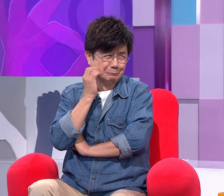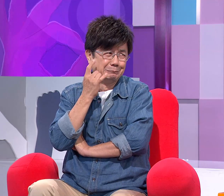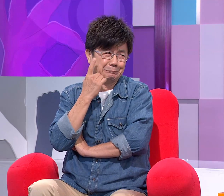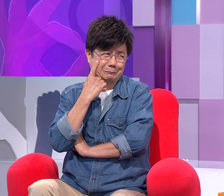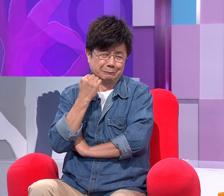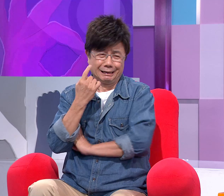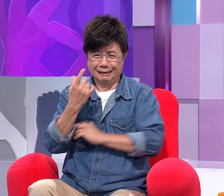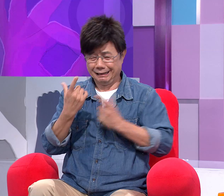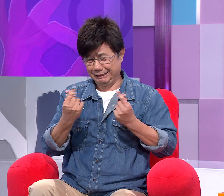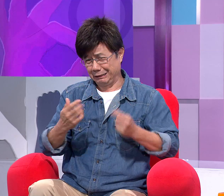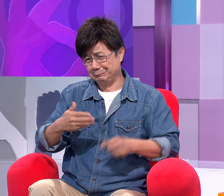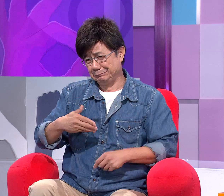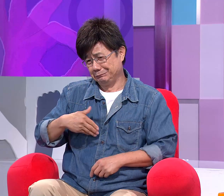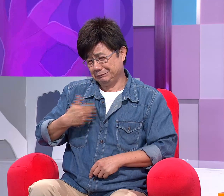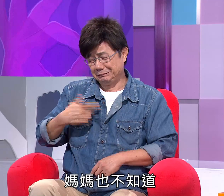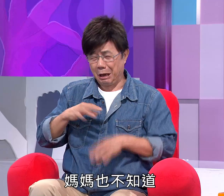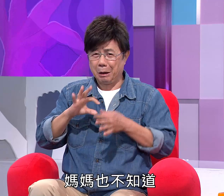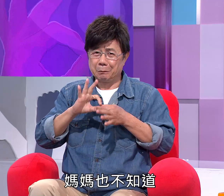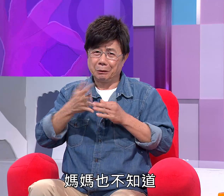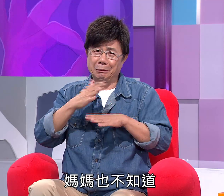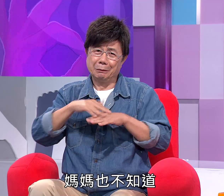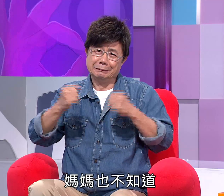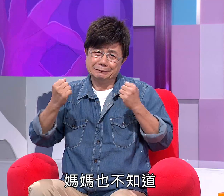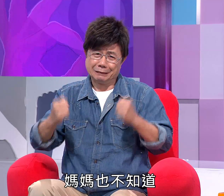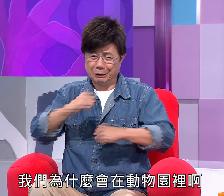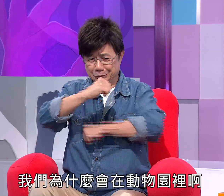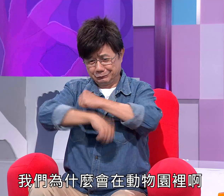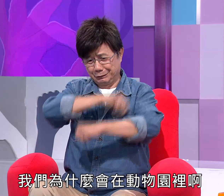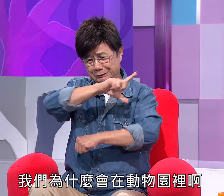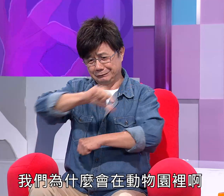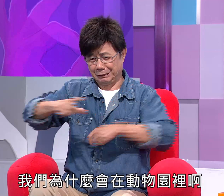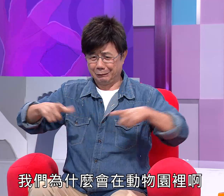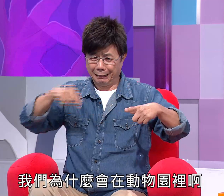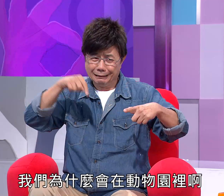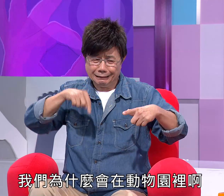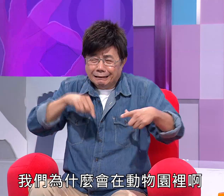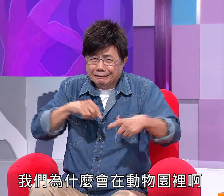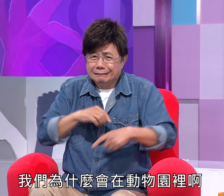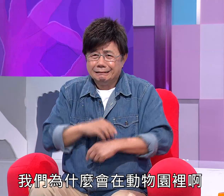呀，妈妈也不知道我们为什么会在动物园里啊。